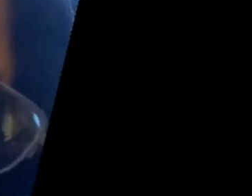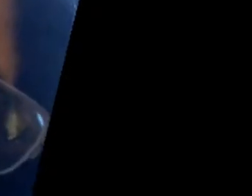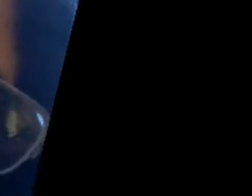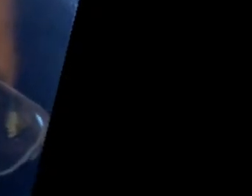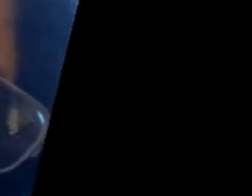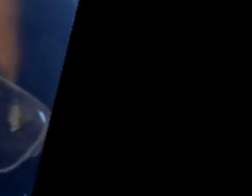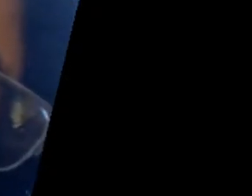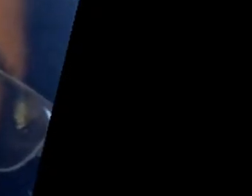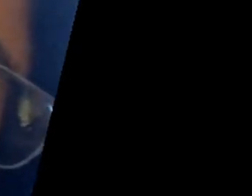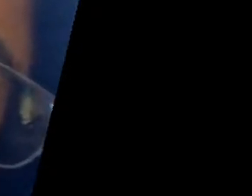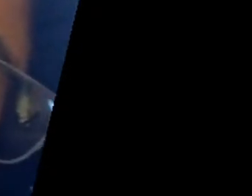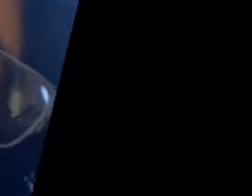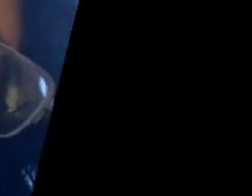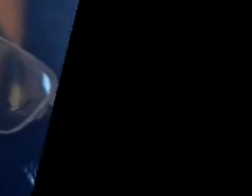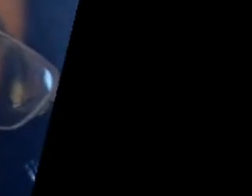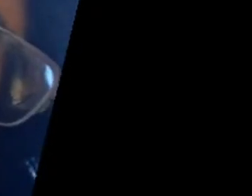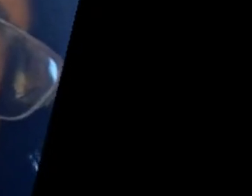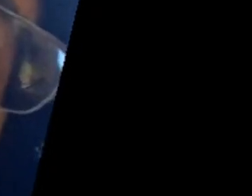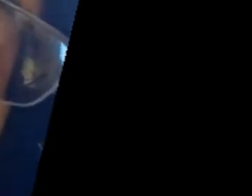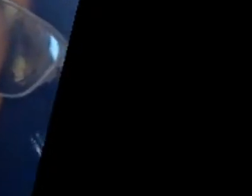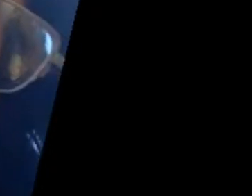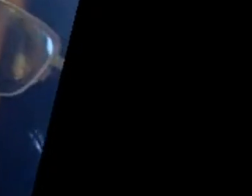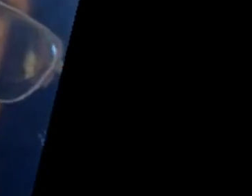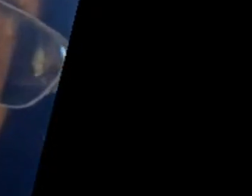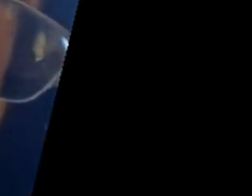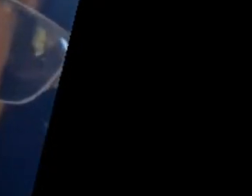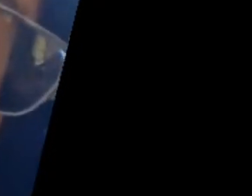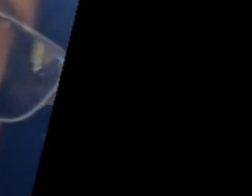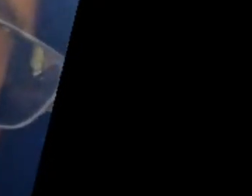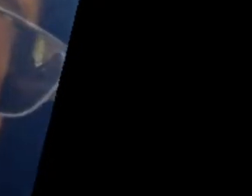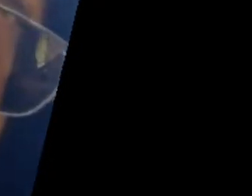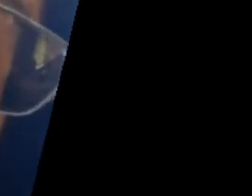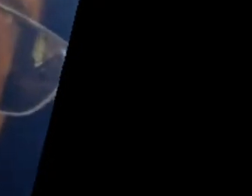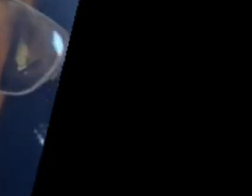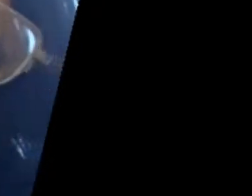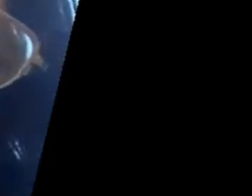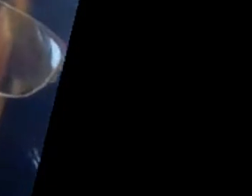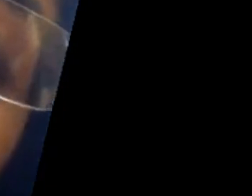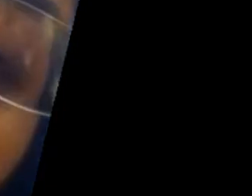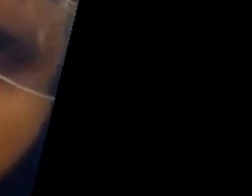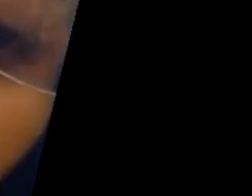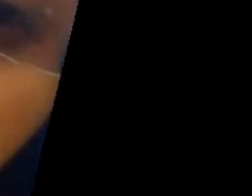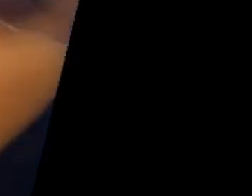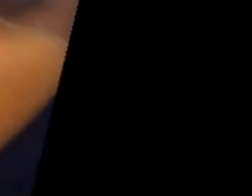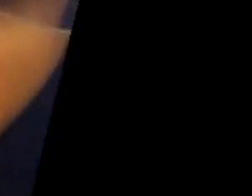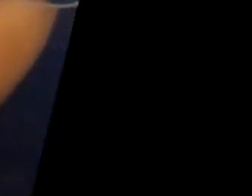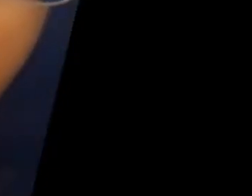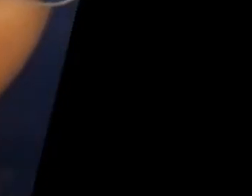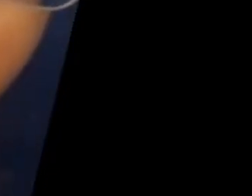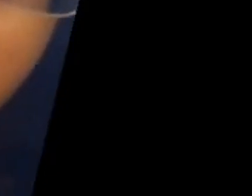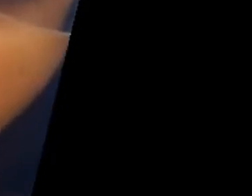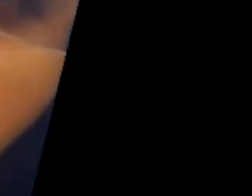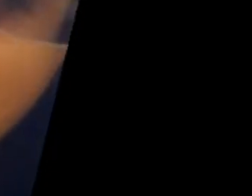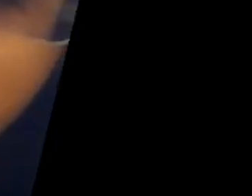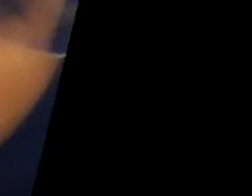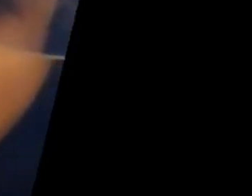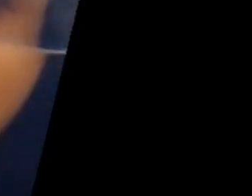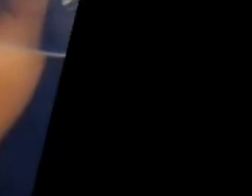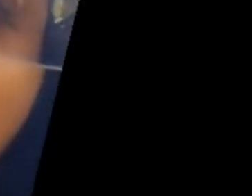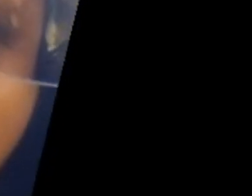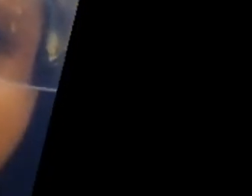morar junto porque tanto a minha família quanto a dele não aceitava. Tanto pela questão de ser